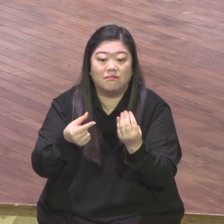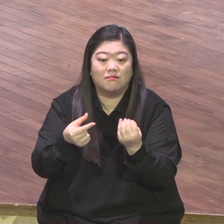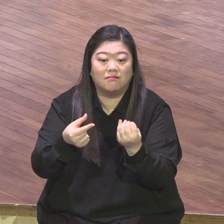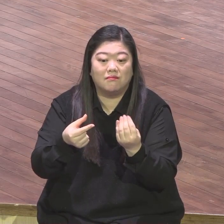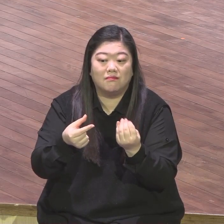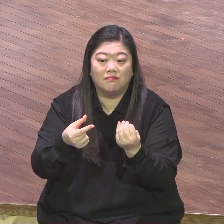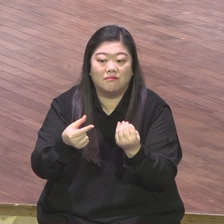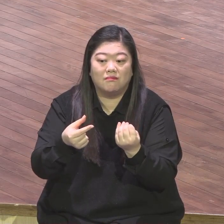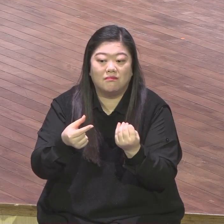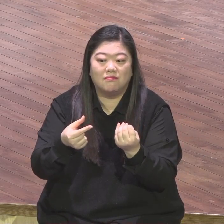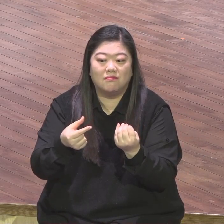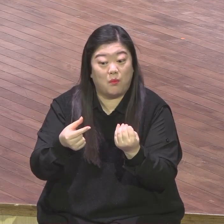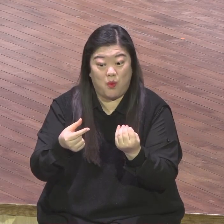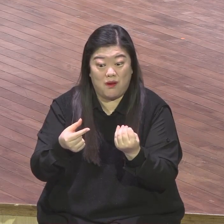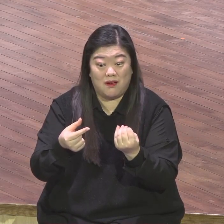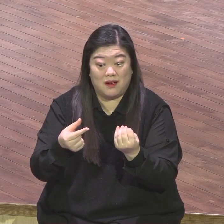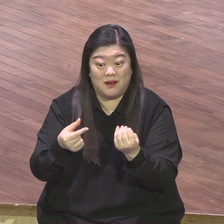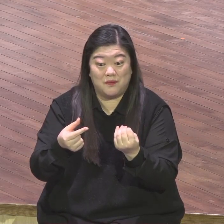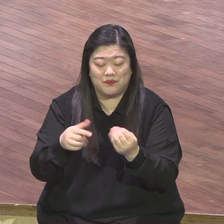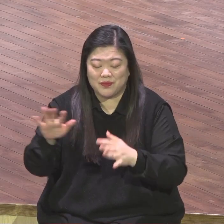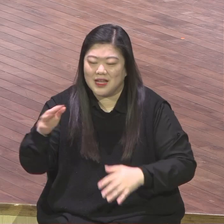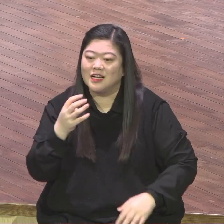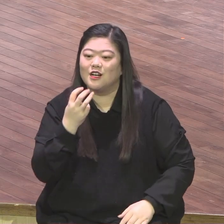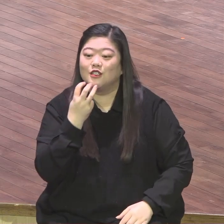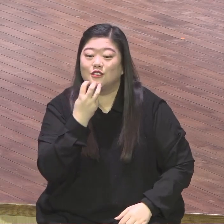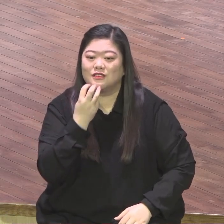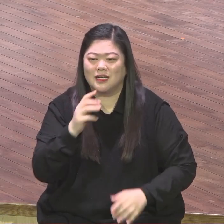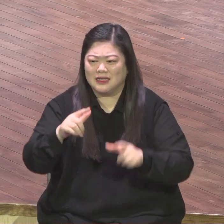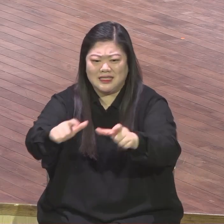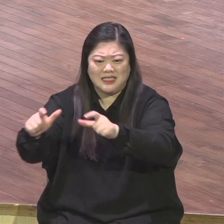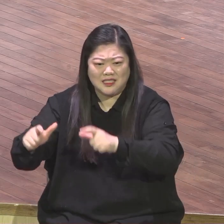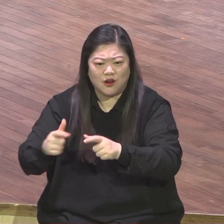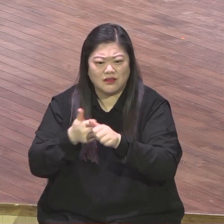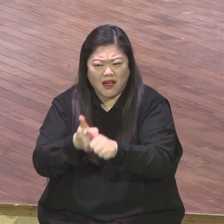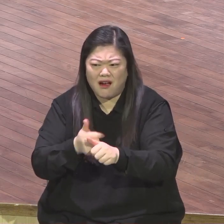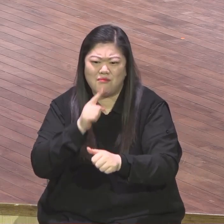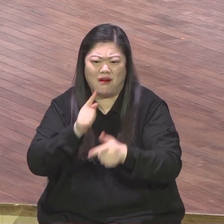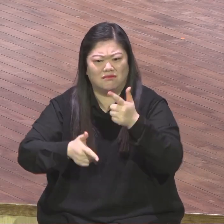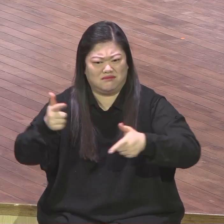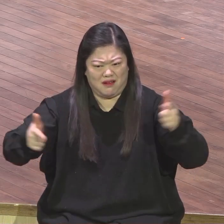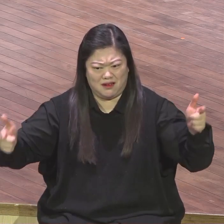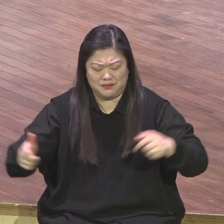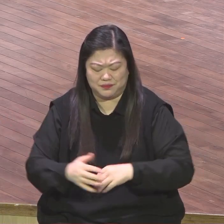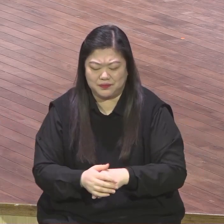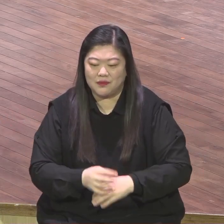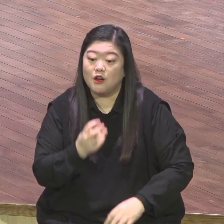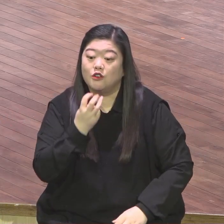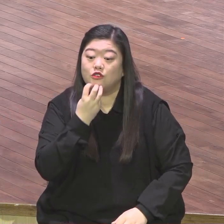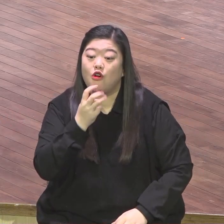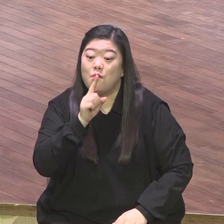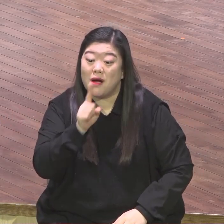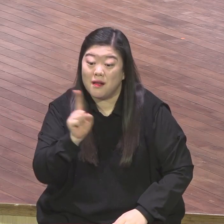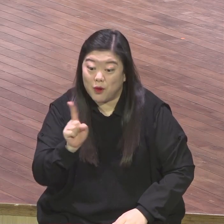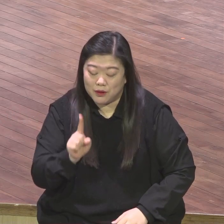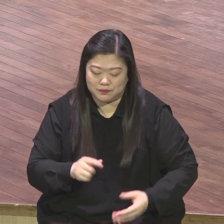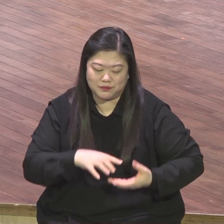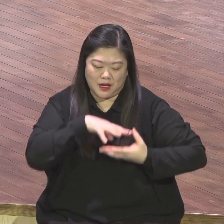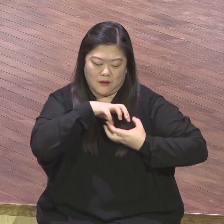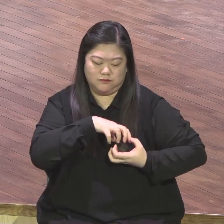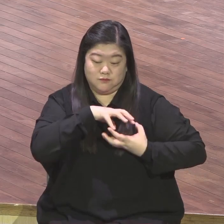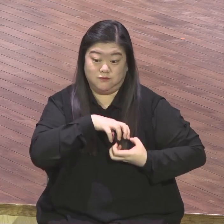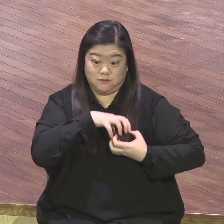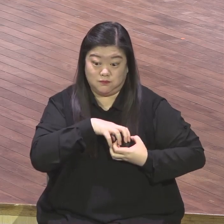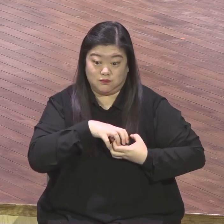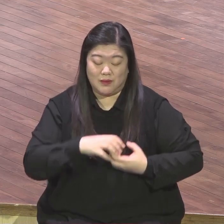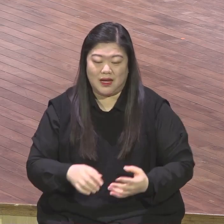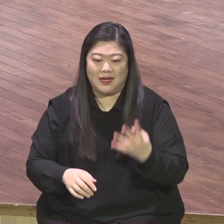지역마다 좀 다른데 표준말을 쓰는 그 지역의 사람들은 심장 무게를